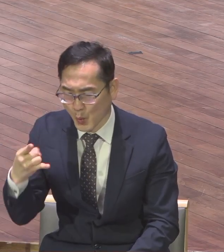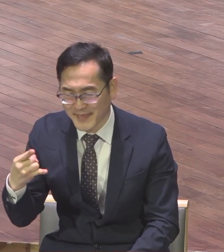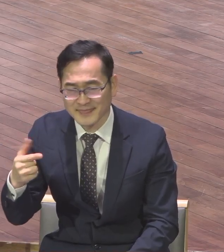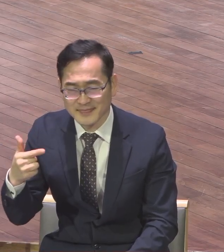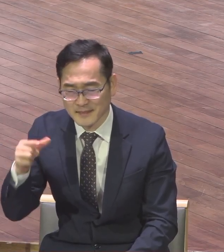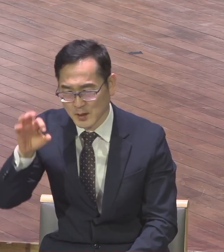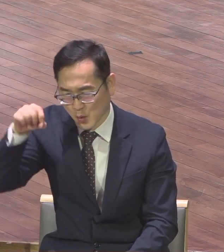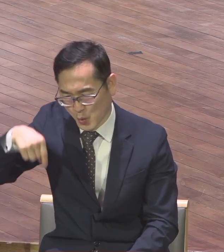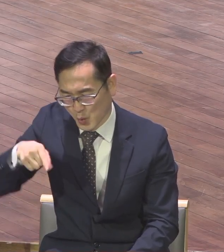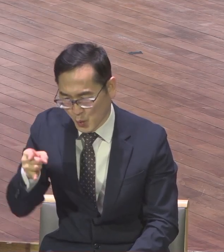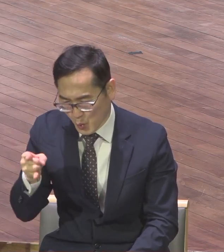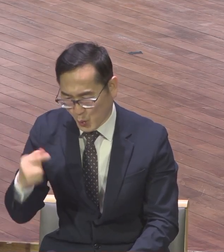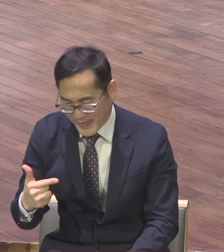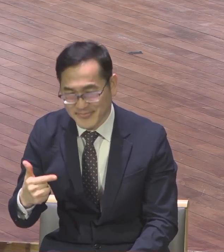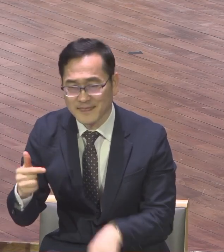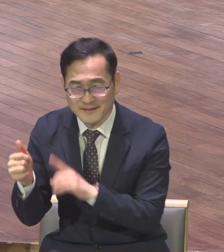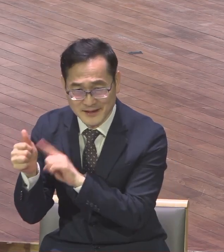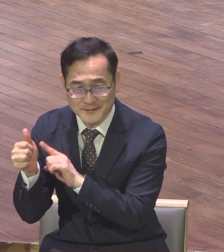책에서 그리스도의 죽음은